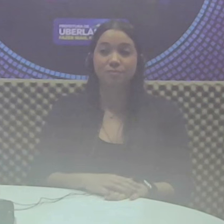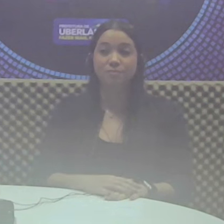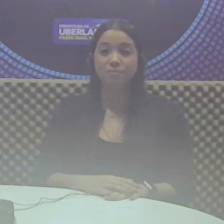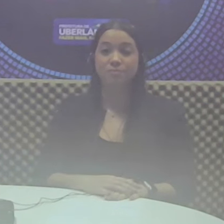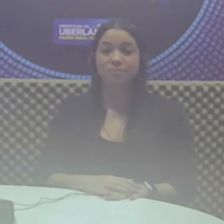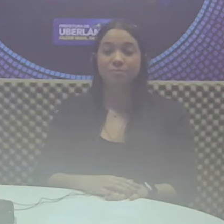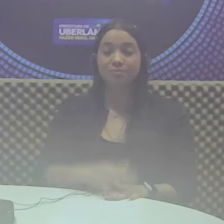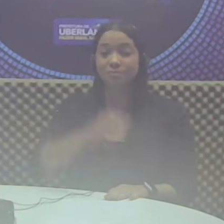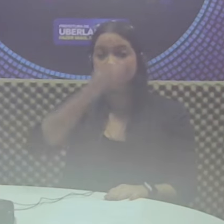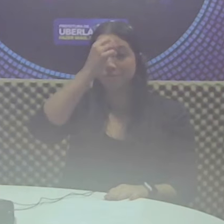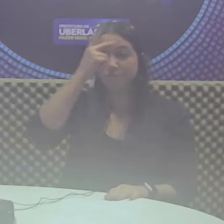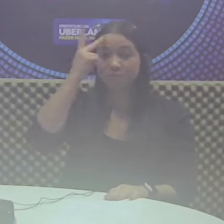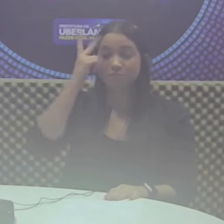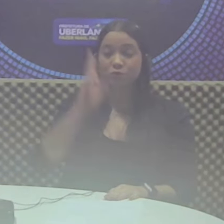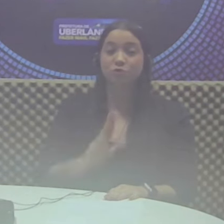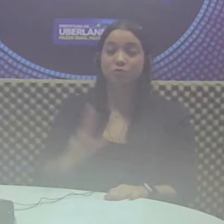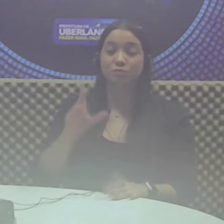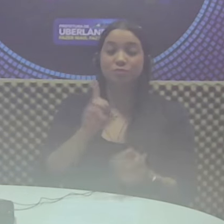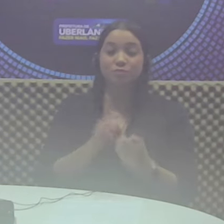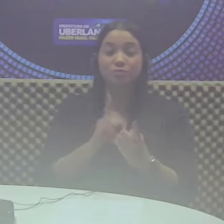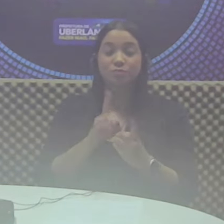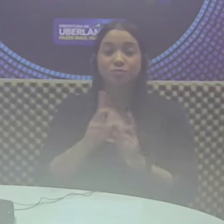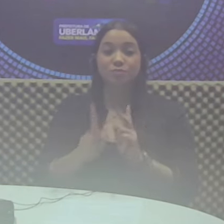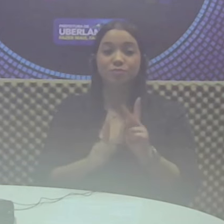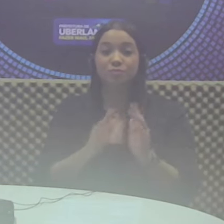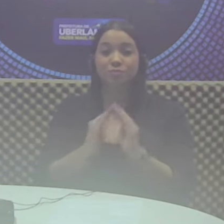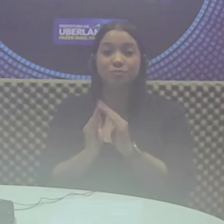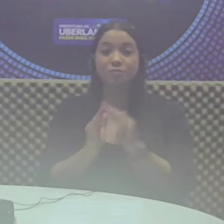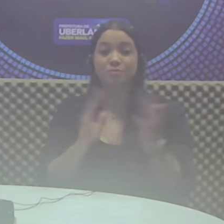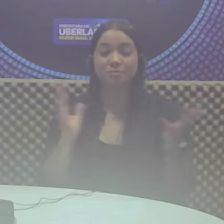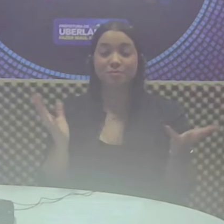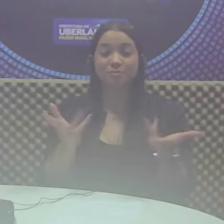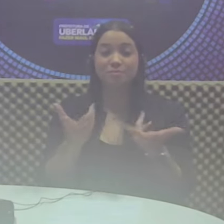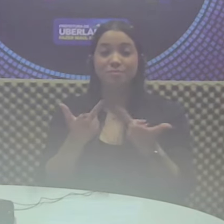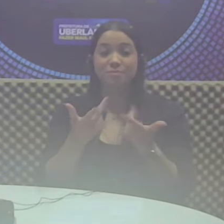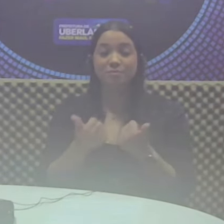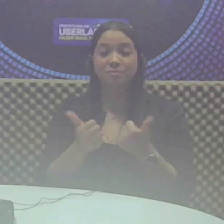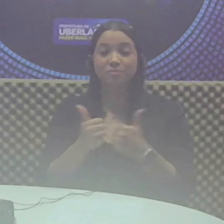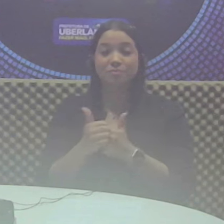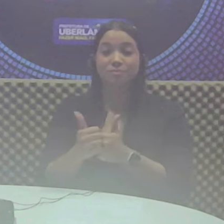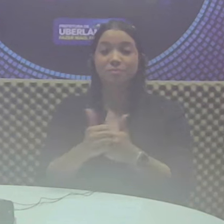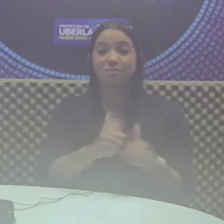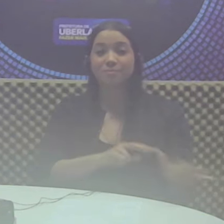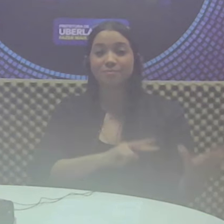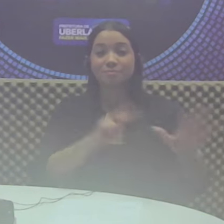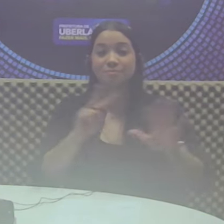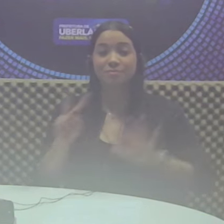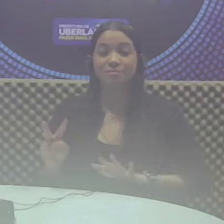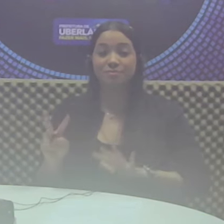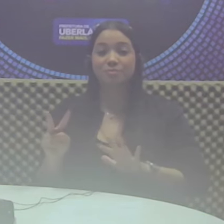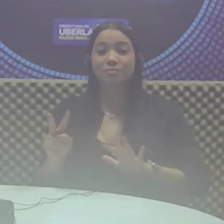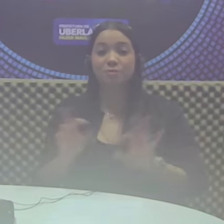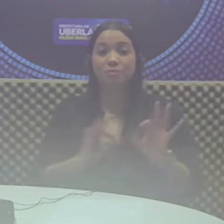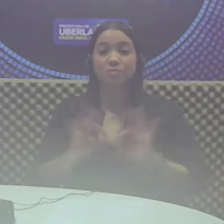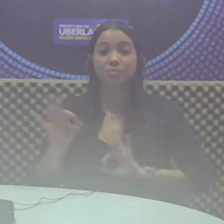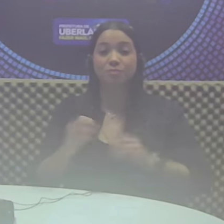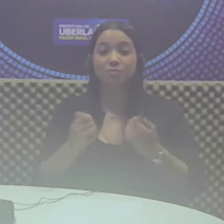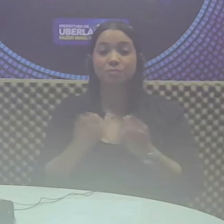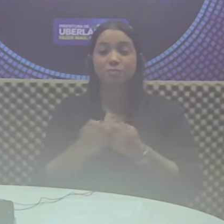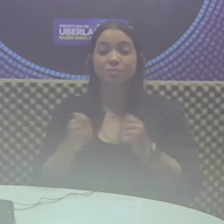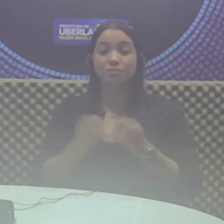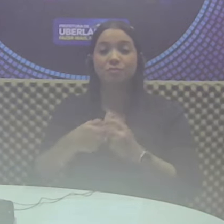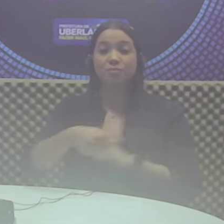A Prefeitura de Uberlândia atende a população do bairro Maravilha e região nesta semana por meio do projeto Busão